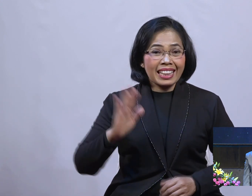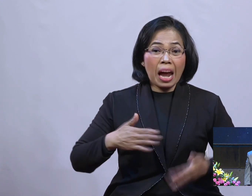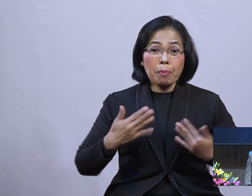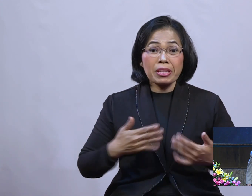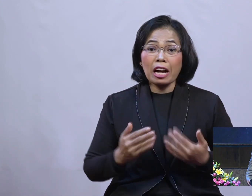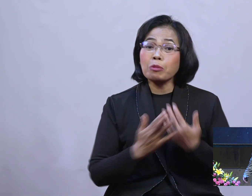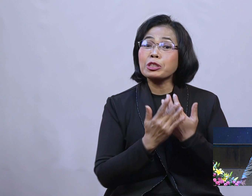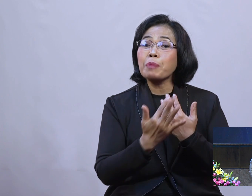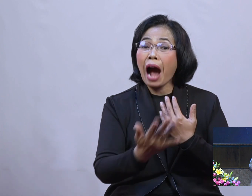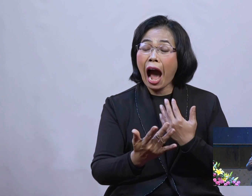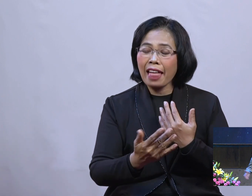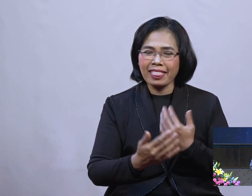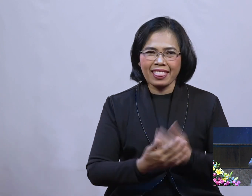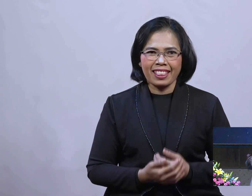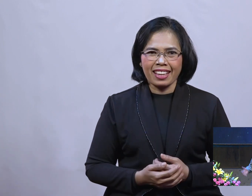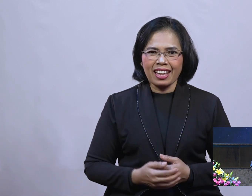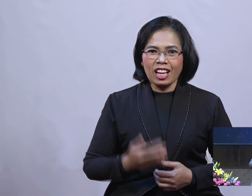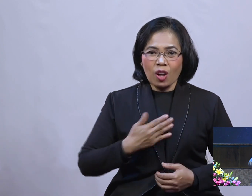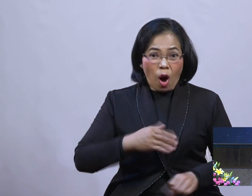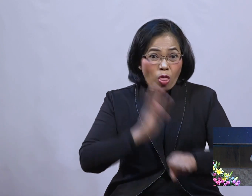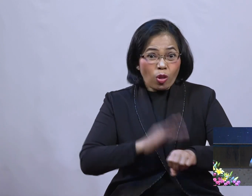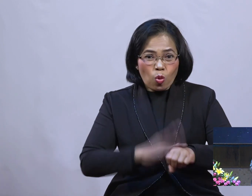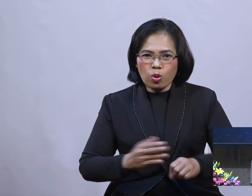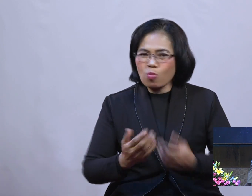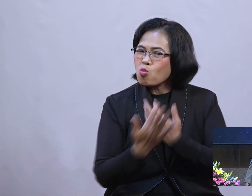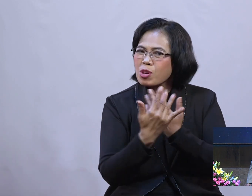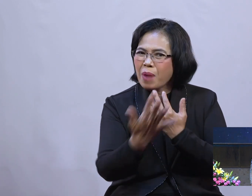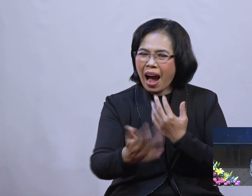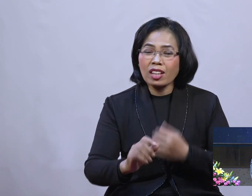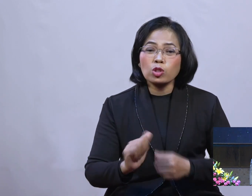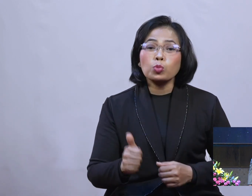Pak Pendeta cuman mau buat Jemaat